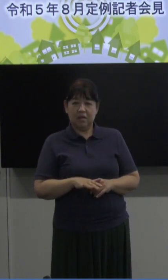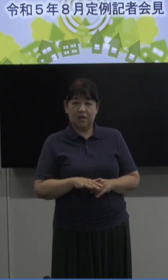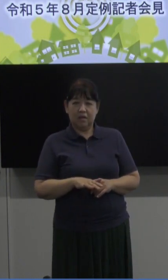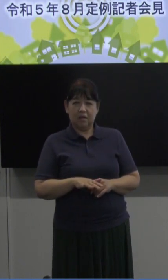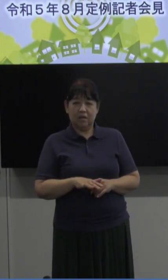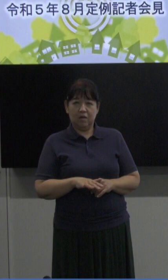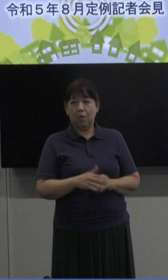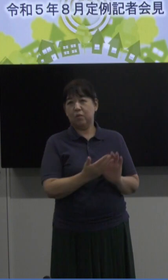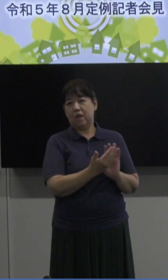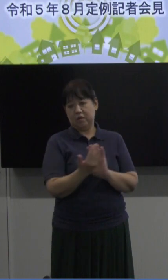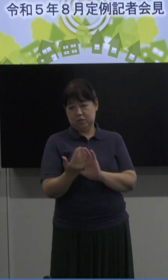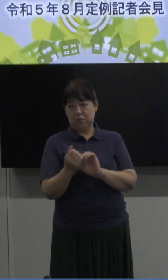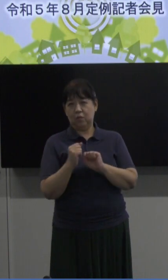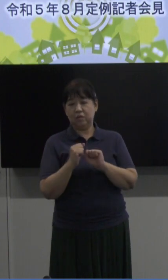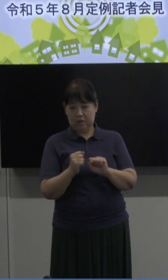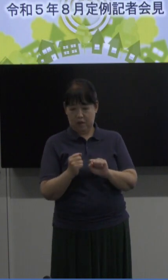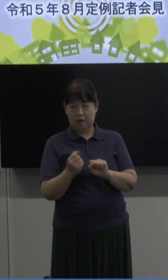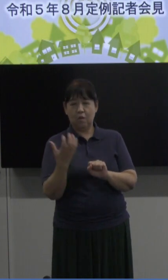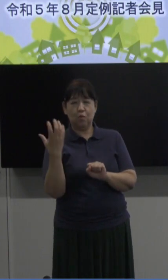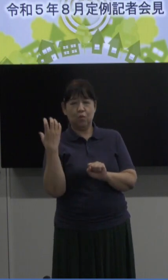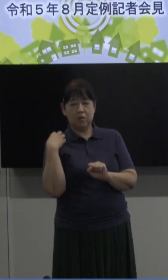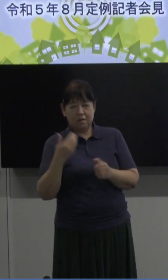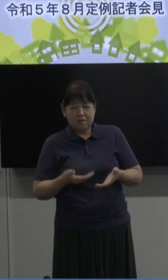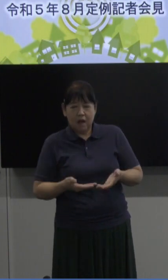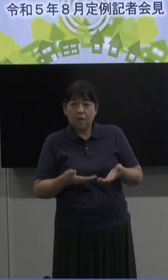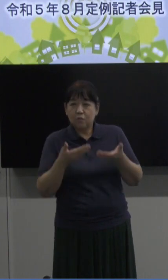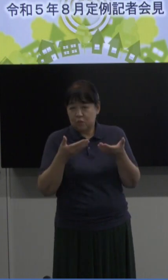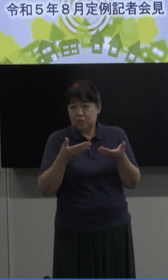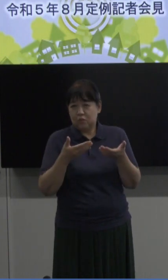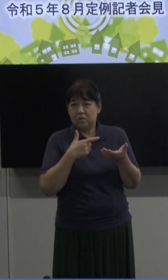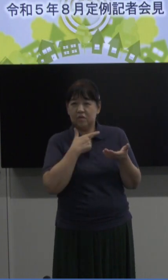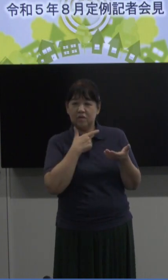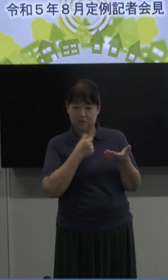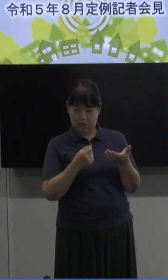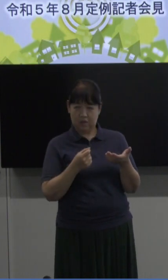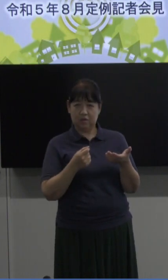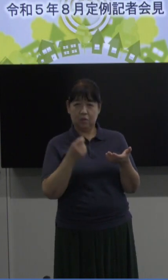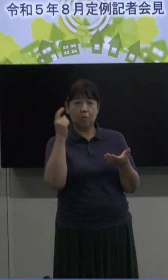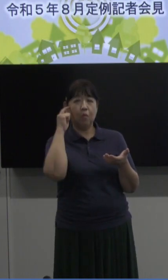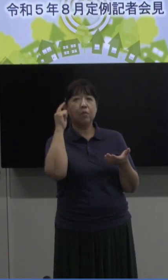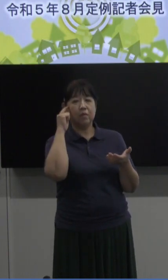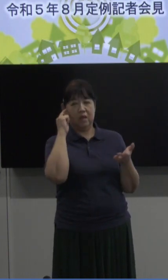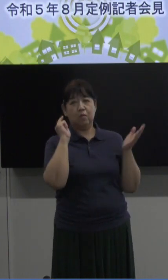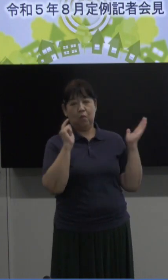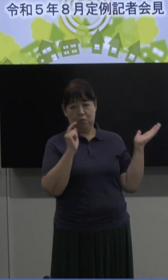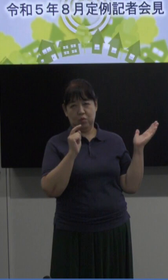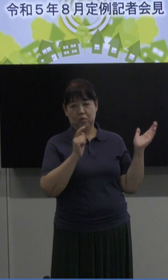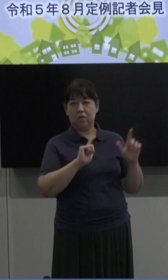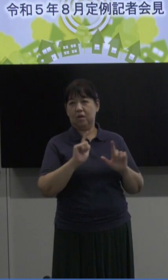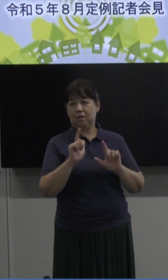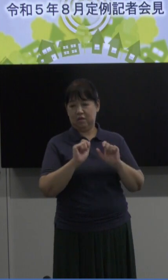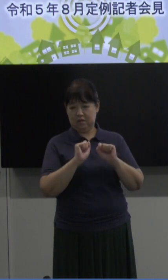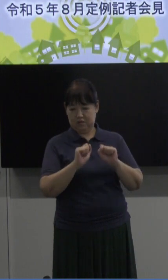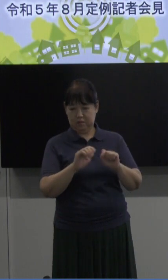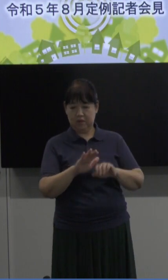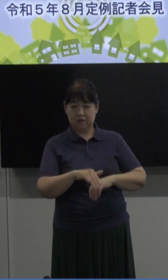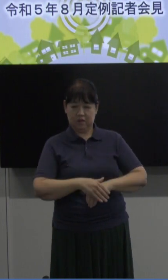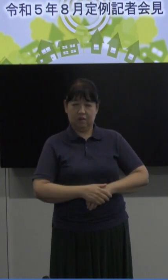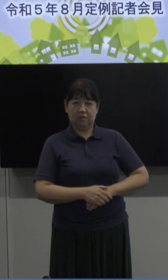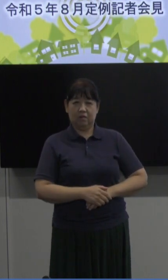ている方々の負担軽減を図りたいという思いから、このような形にさせていただいたというふうにご理解いただければと思います